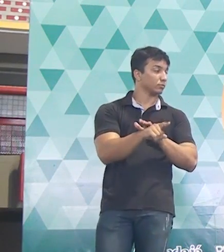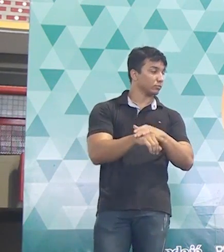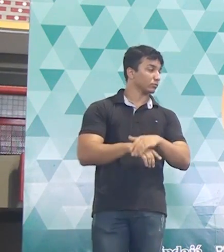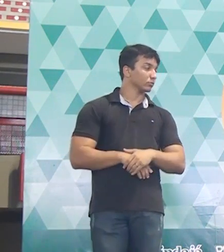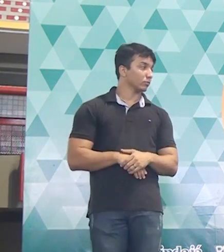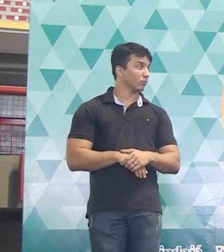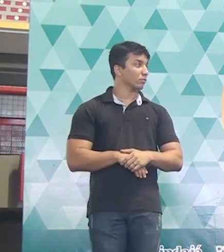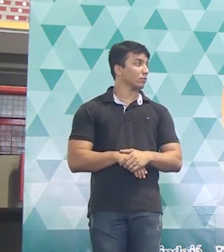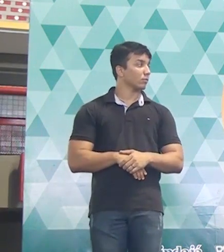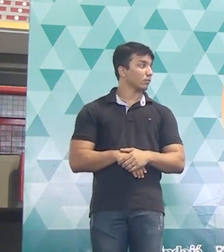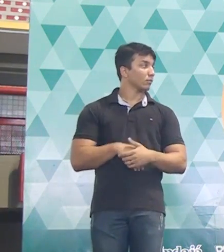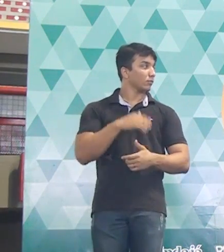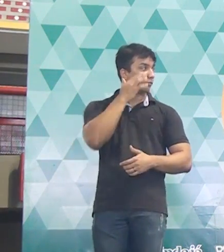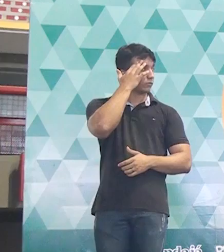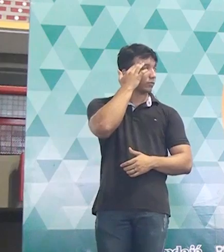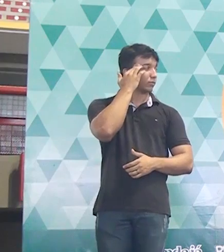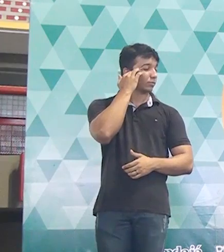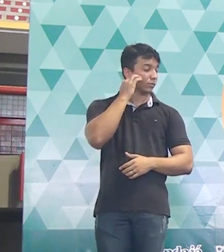é: